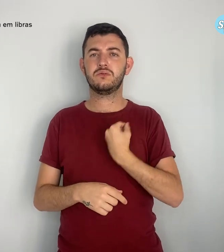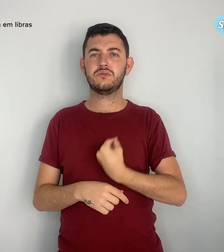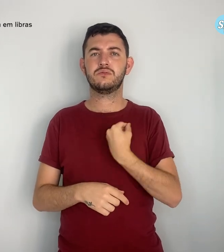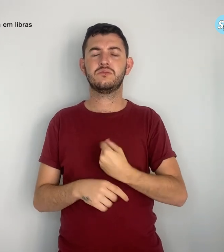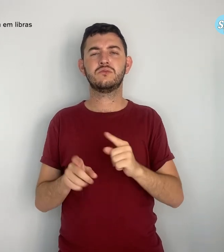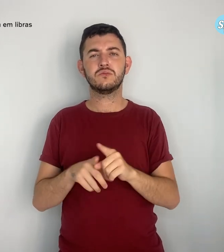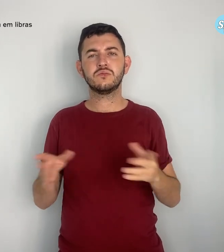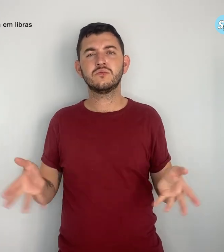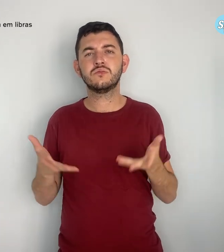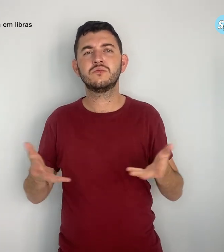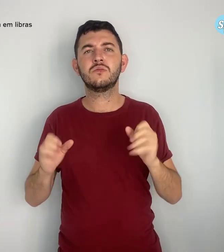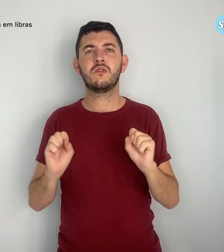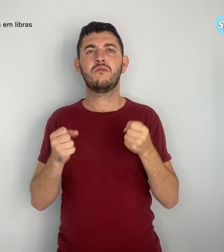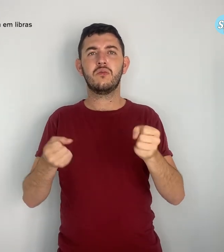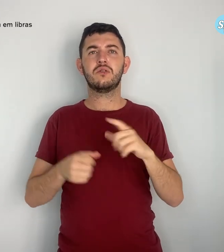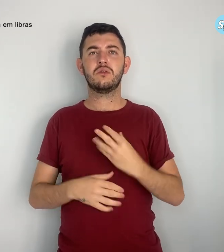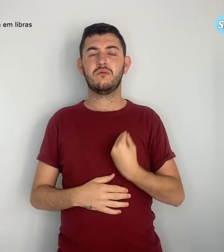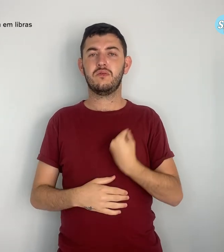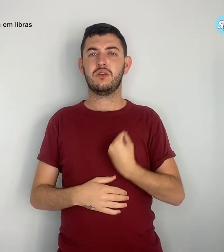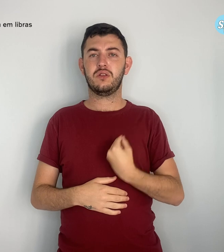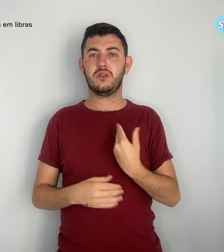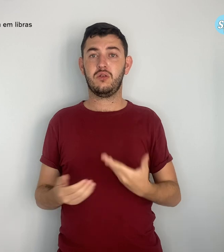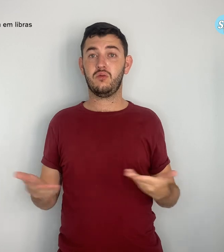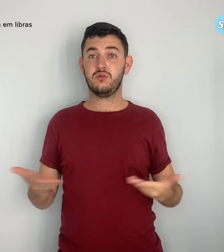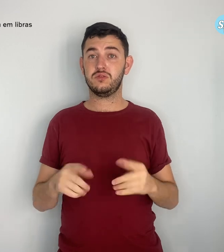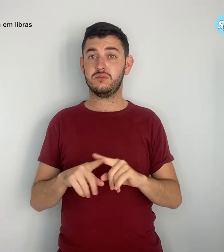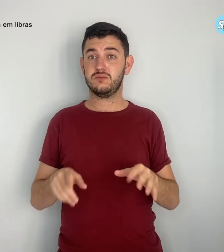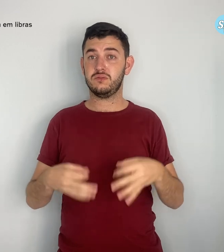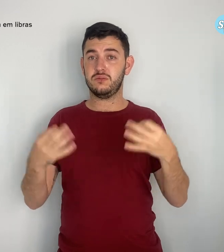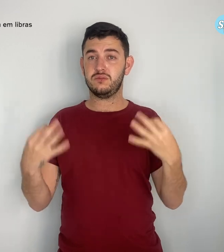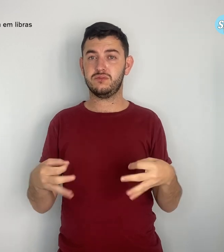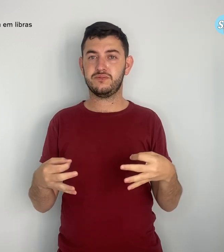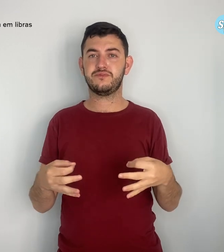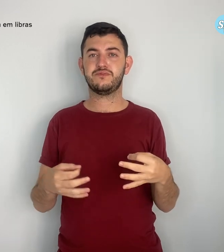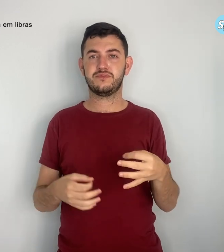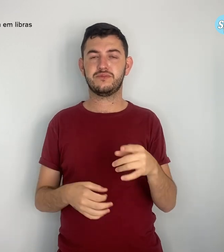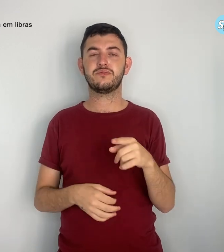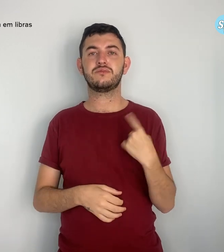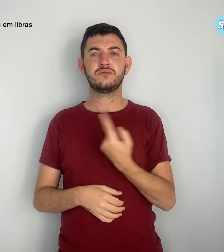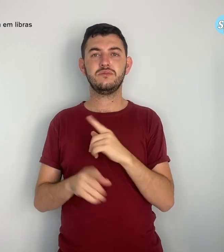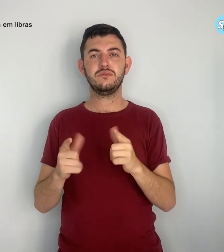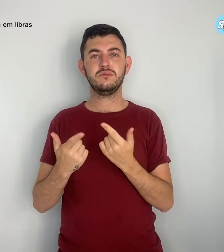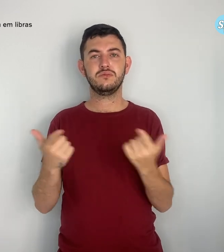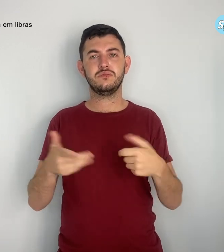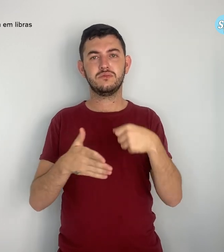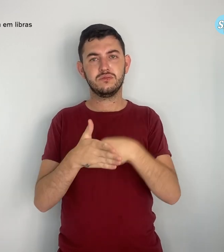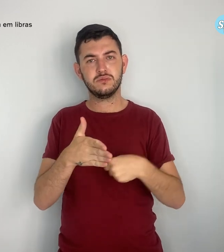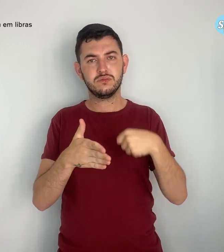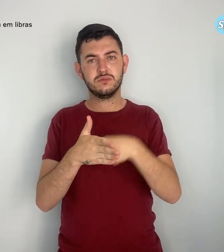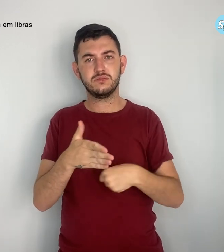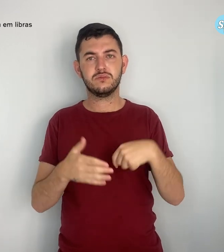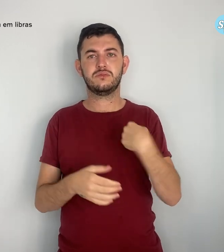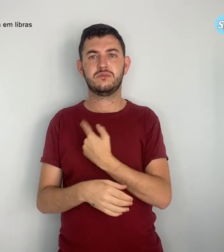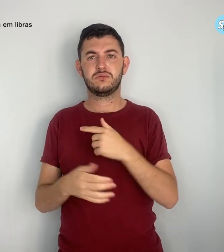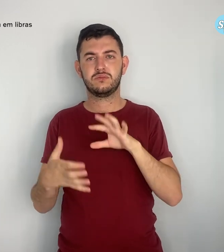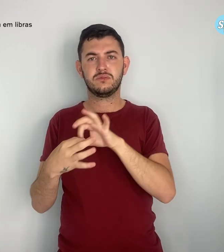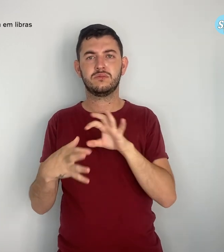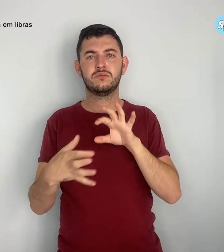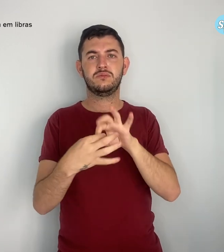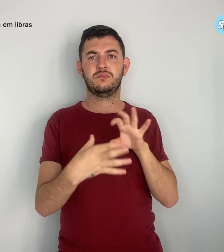aqui. Mas é certo que foram a nossa luta e a nossa unidade que nos fizeram